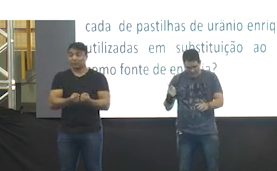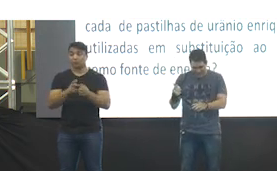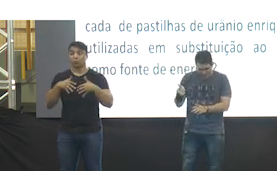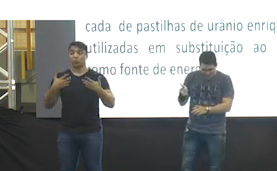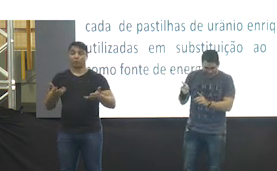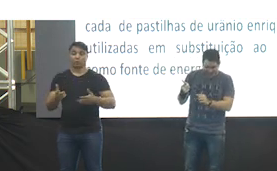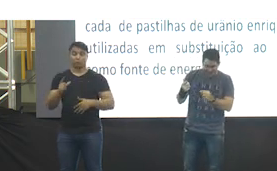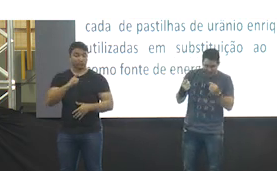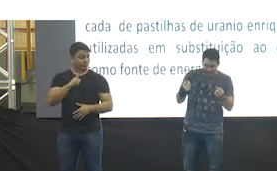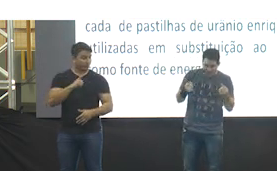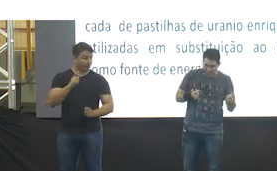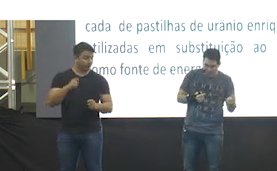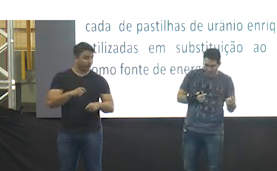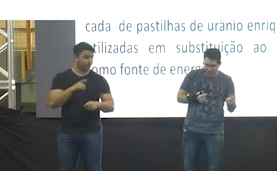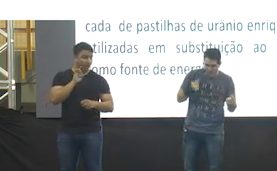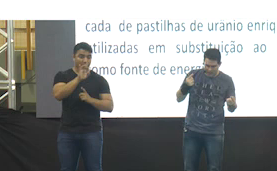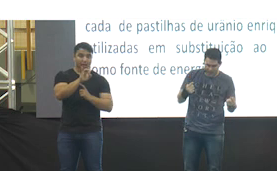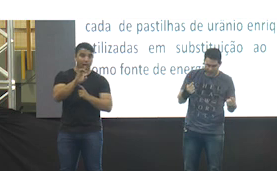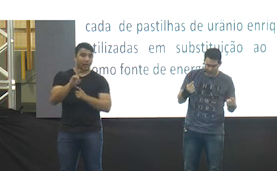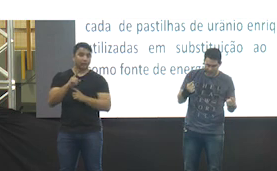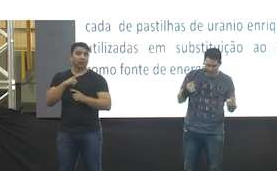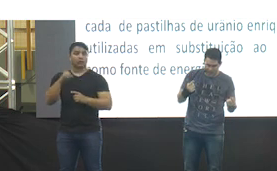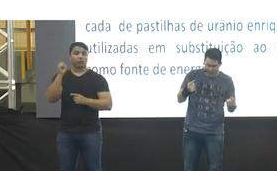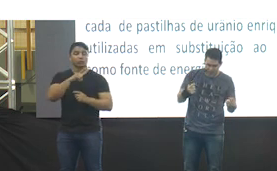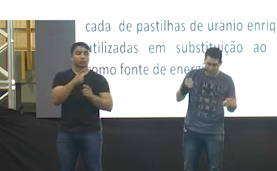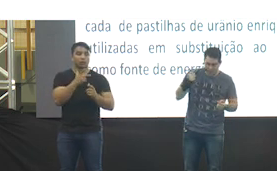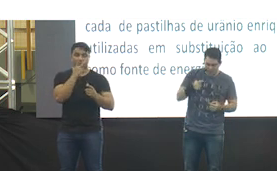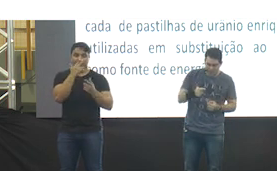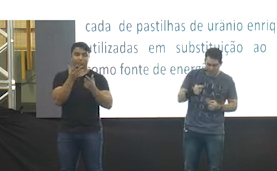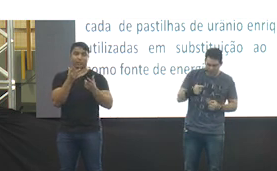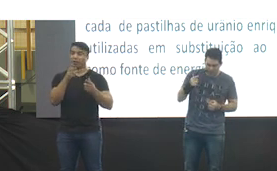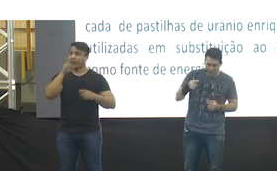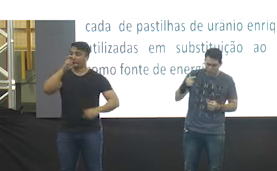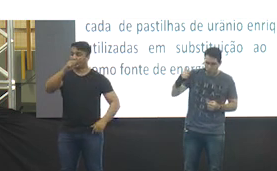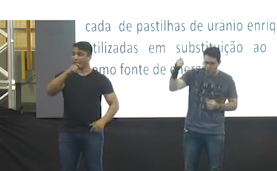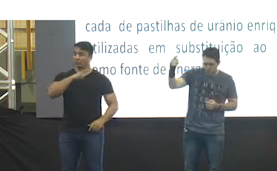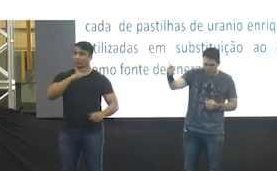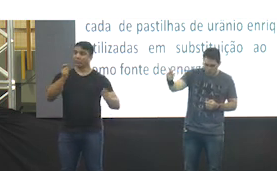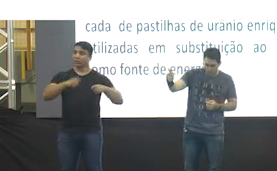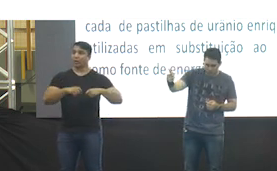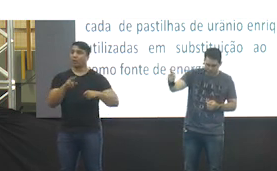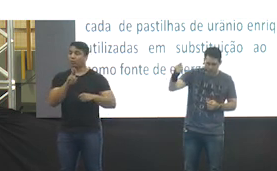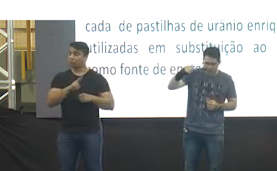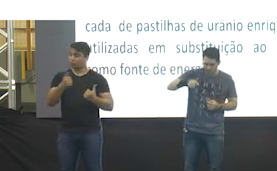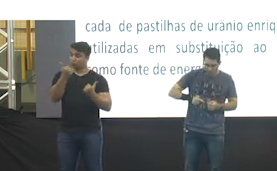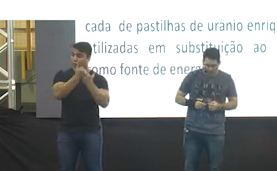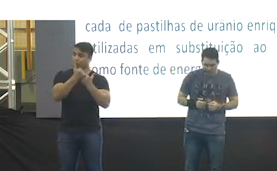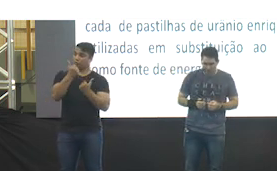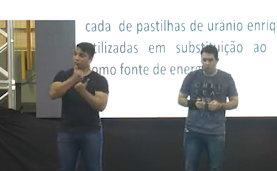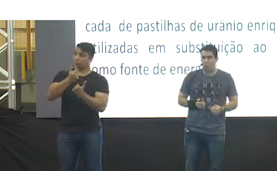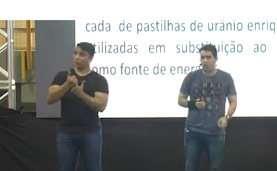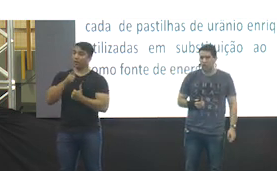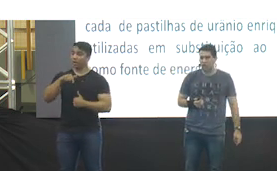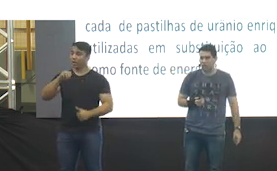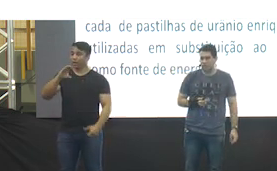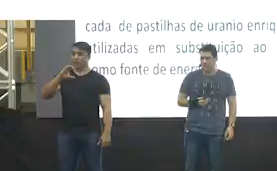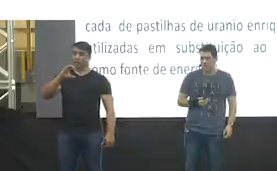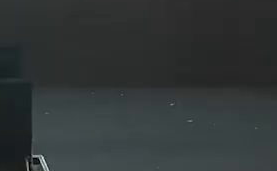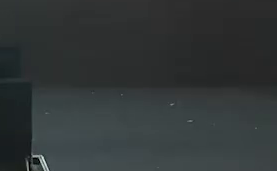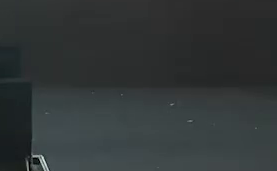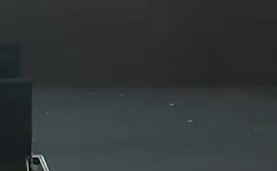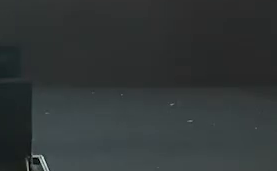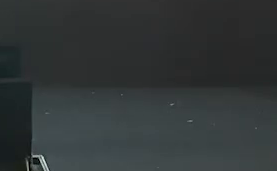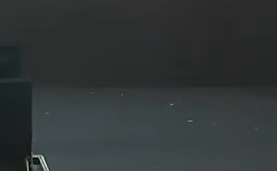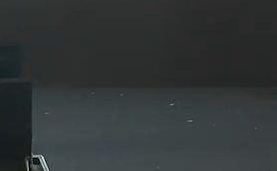atmosfera para cada partícula de urânio enriquecido, utilizadas em substituições ao carvão como fonte de